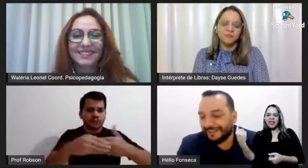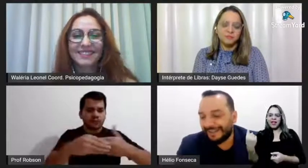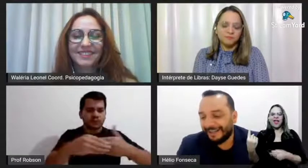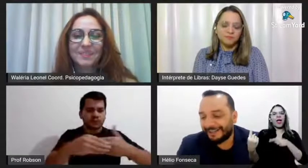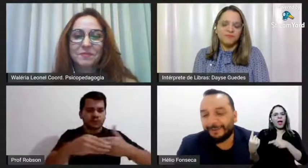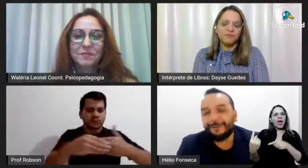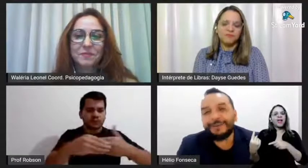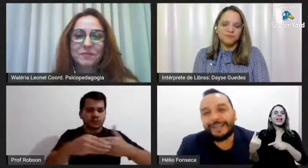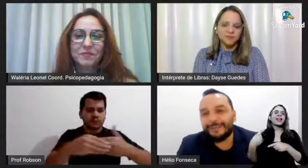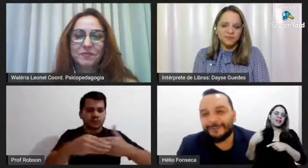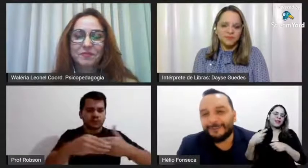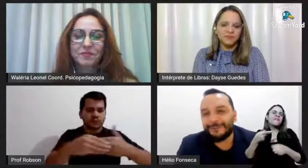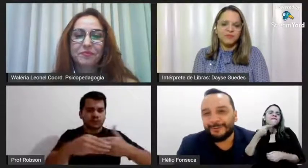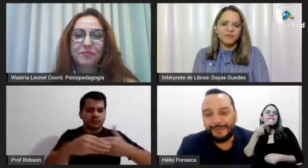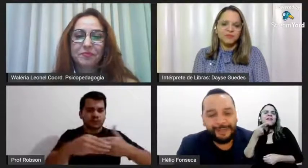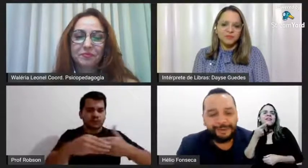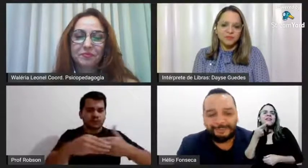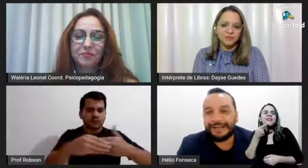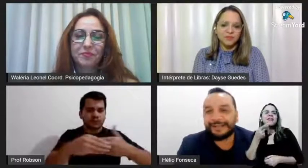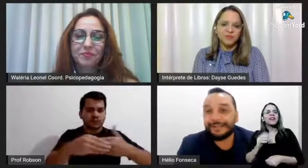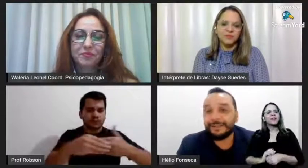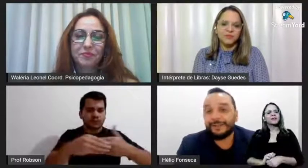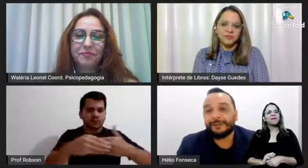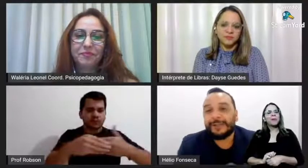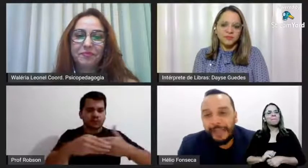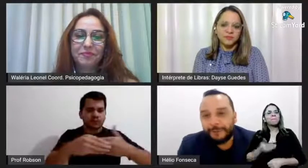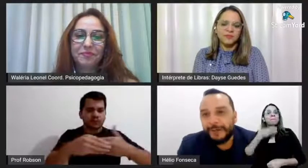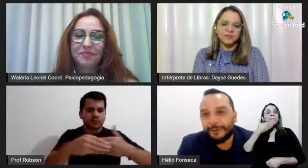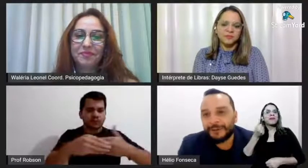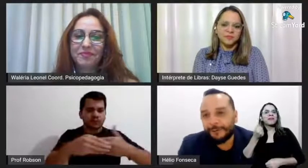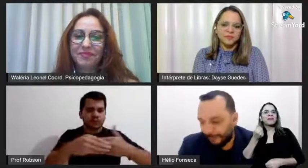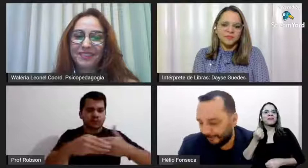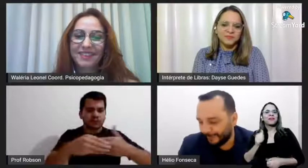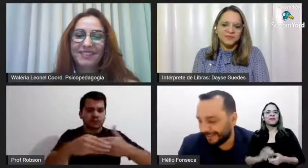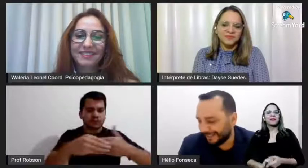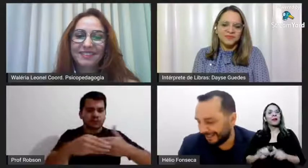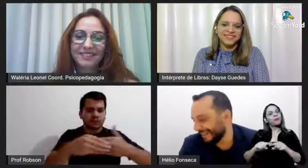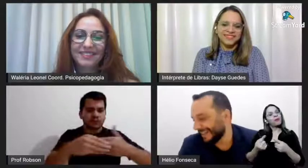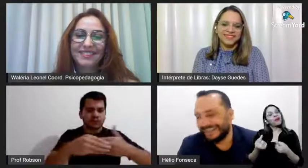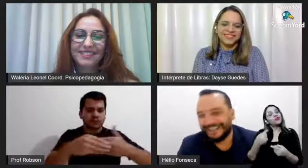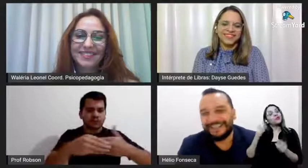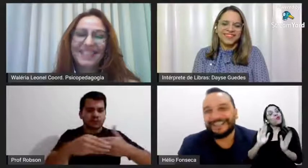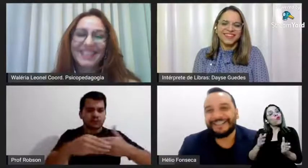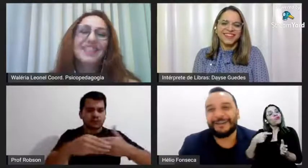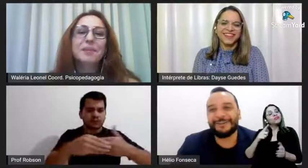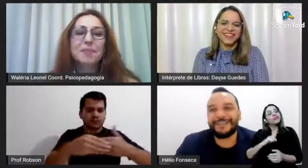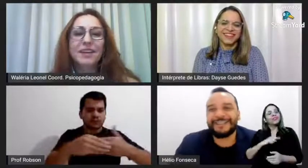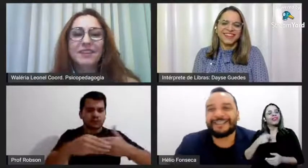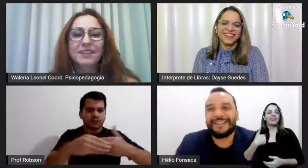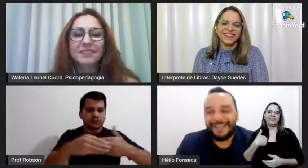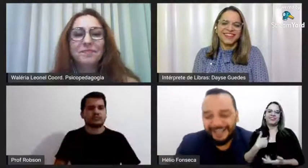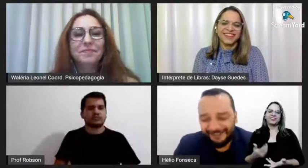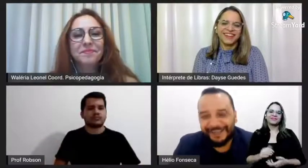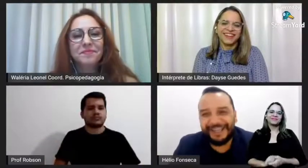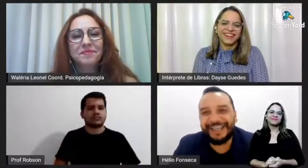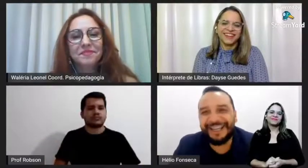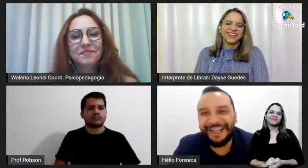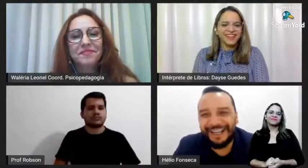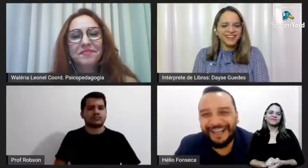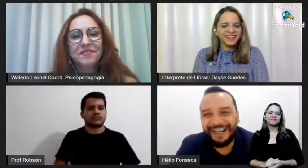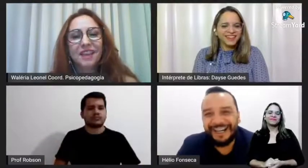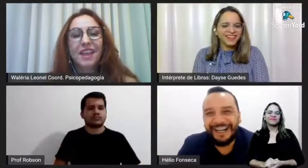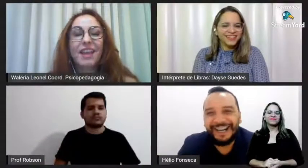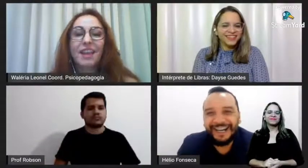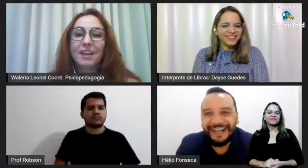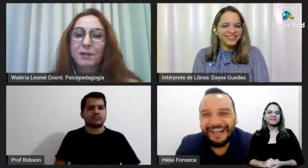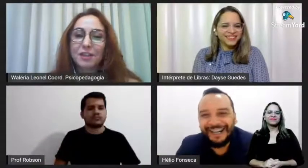propriedade de alguns assuntos do que eu. Mas o que tem para hoje é o Hélio Fonseca. Então, que bacana. Terei eu